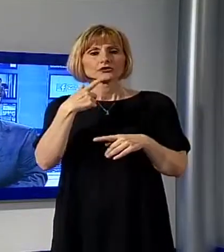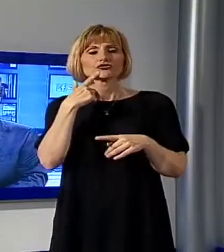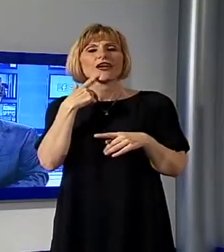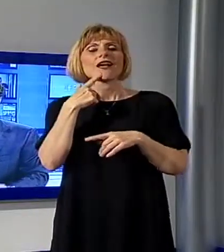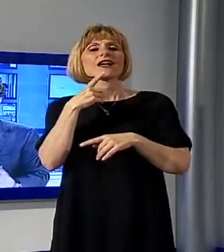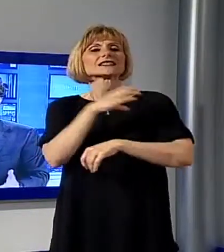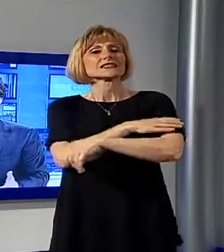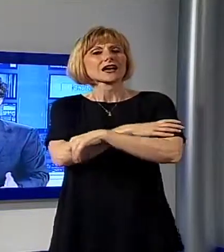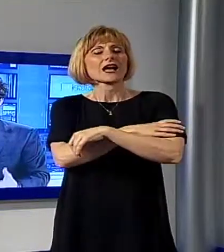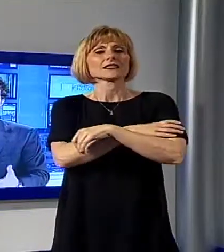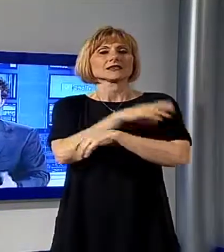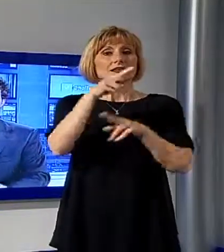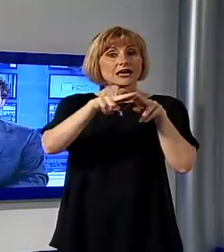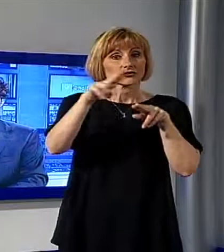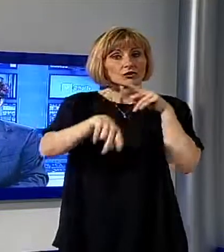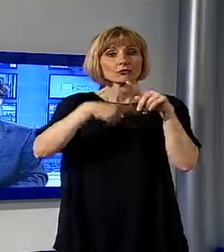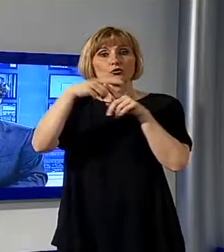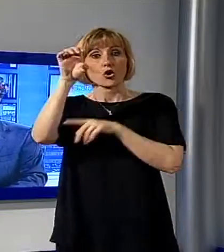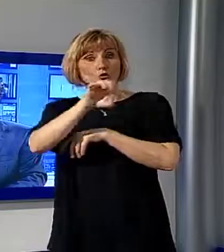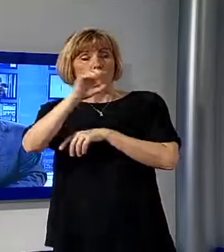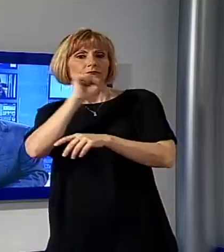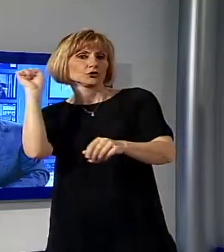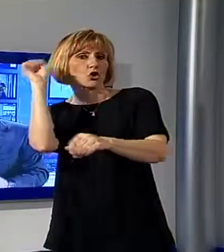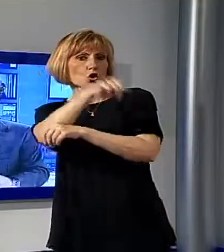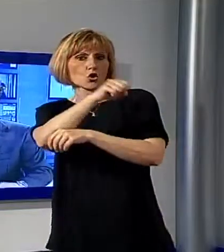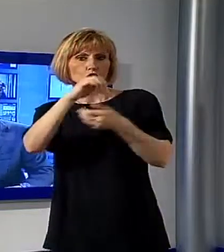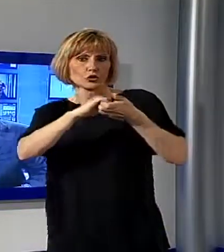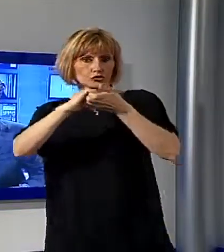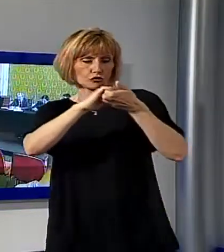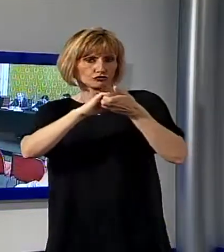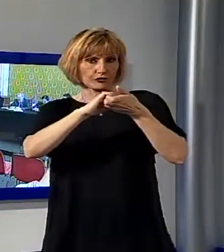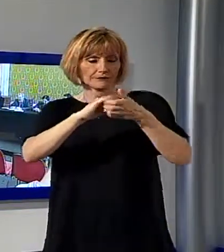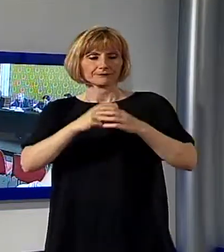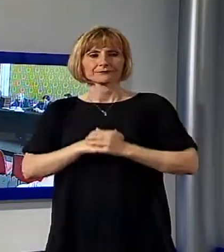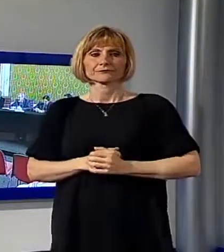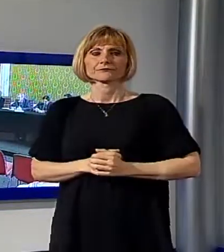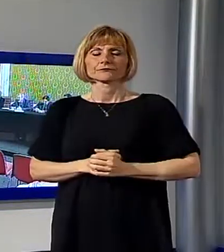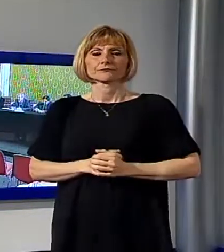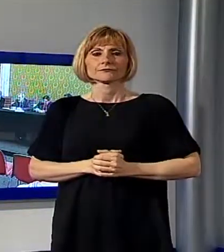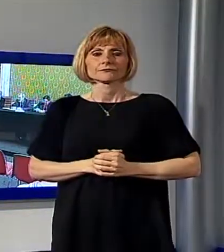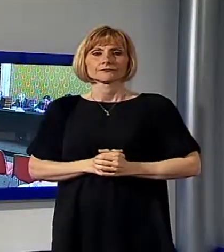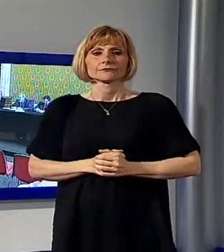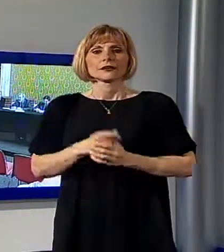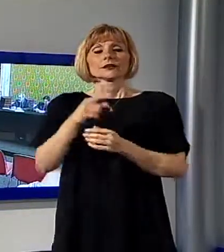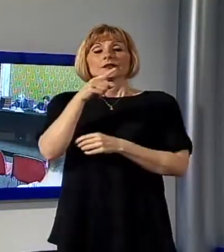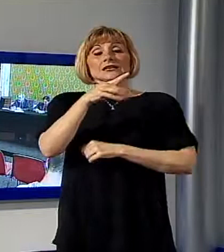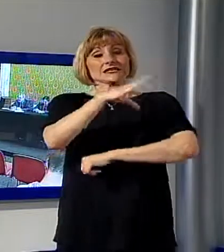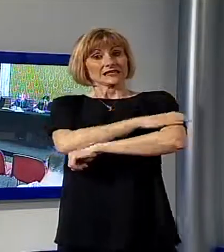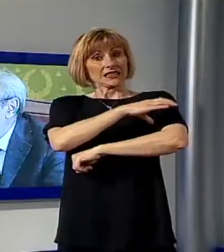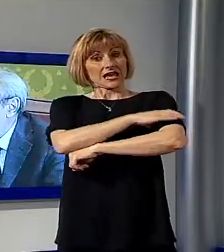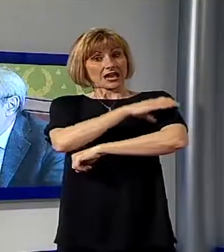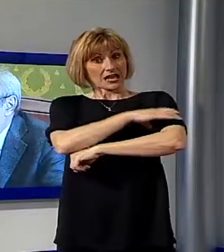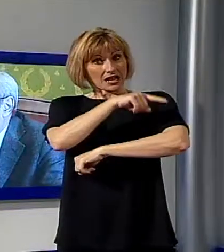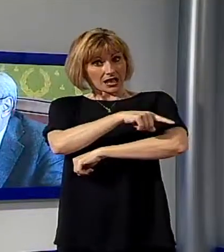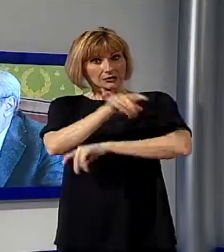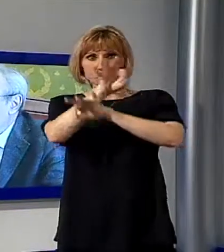europei che annunciano addirittura un'azione legale contro questa società. Vediamo perché. Se la situazione non si sbloccherà,